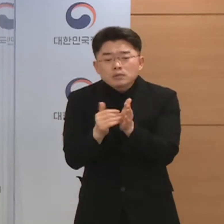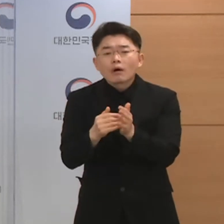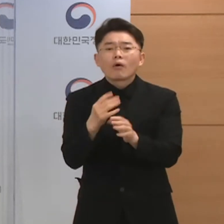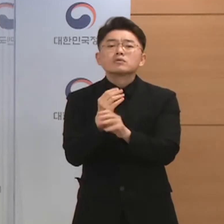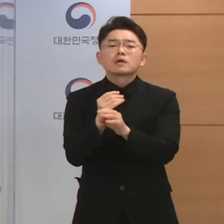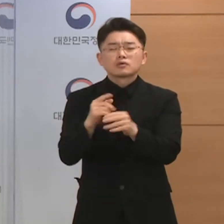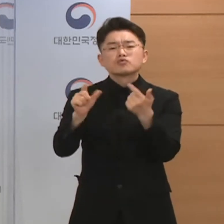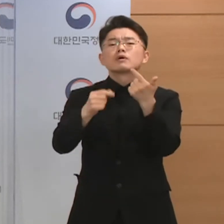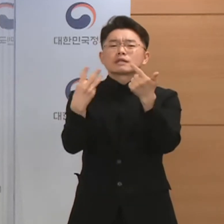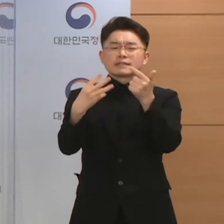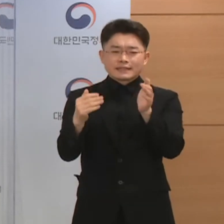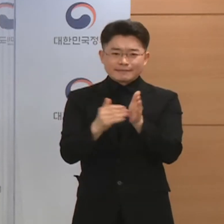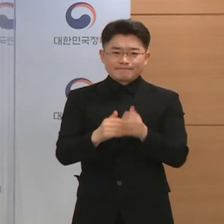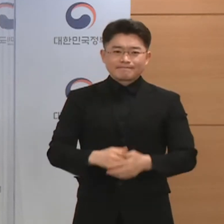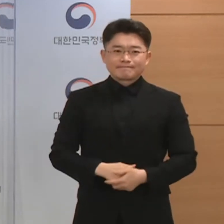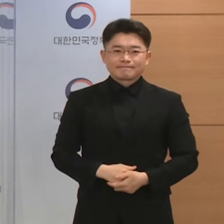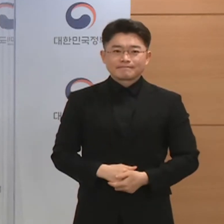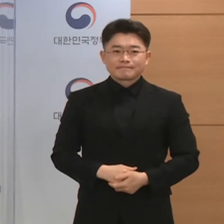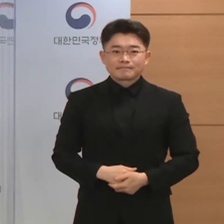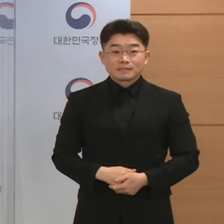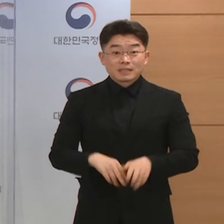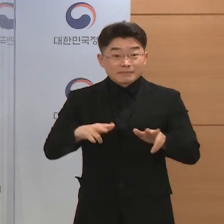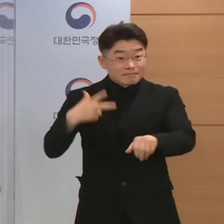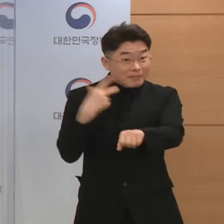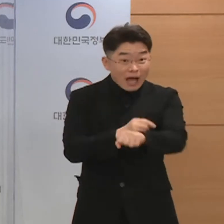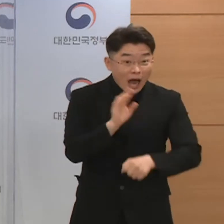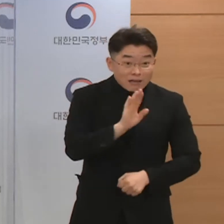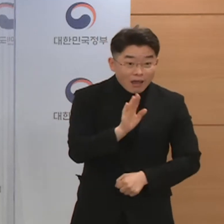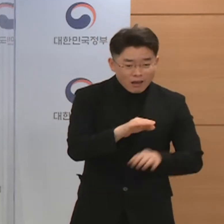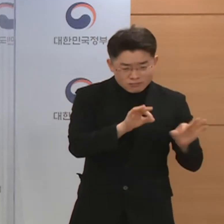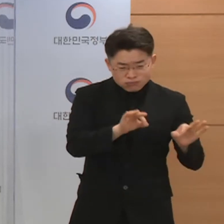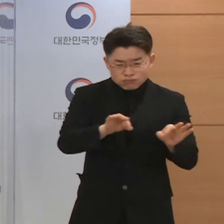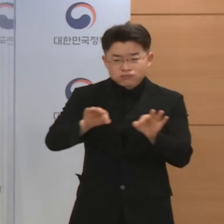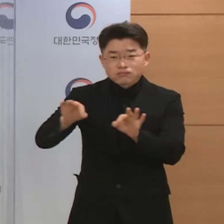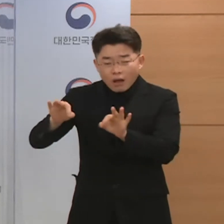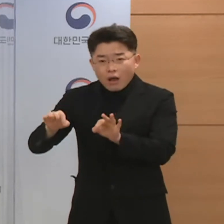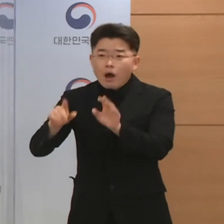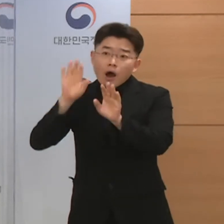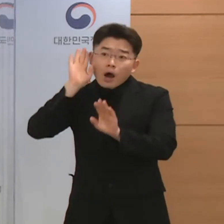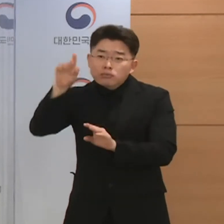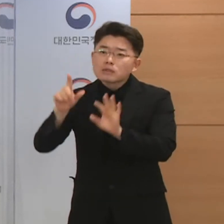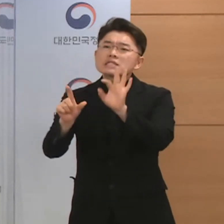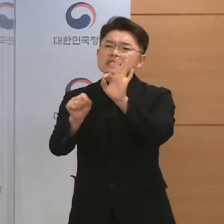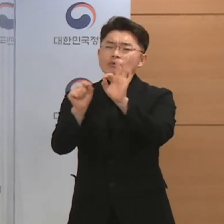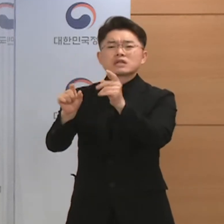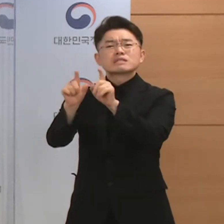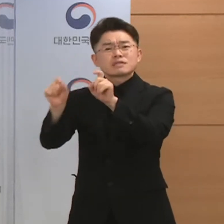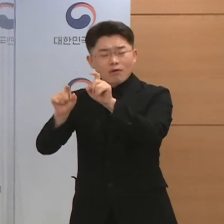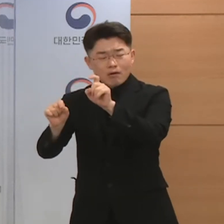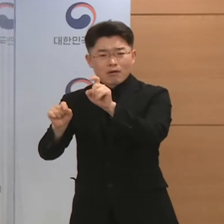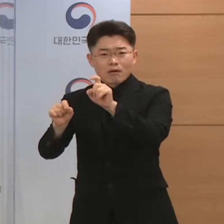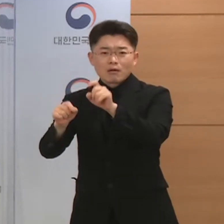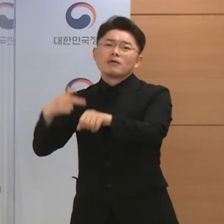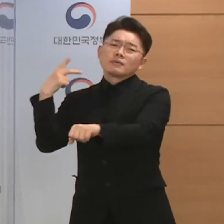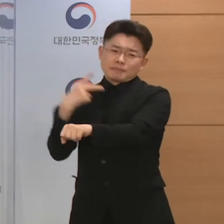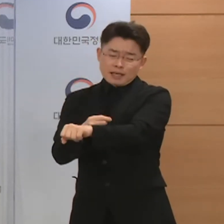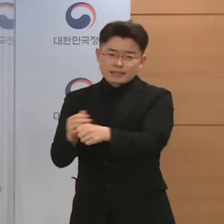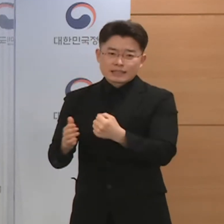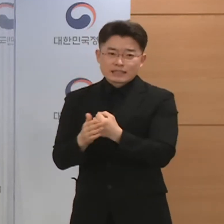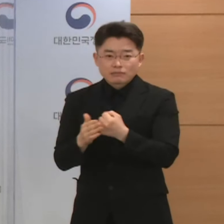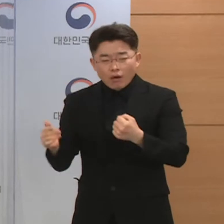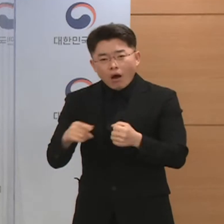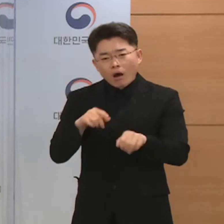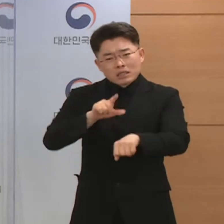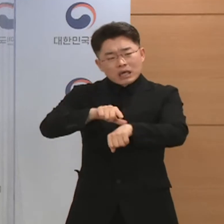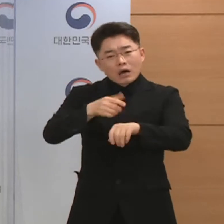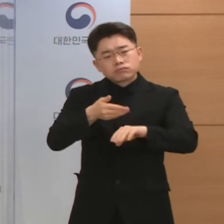3일까지입니다. 지금 접종을 받지 않으시면 3분기 일반 국민의 접종이 끝난 이후에 접종이 가능하게